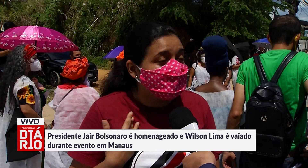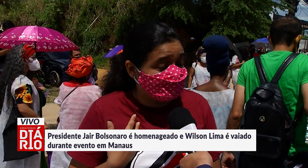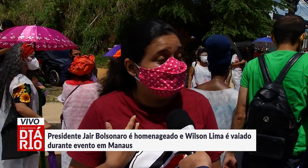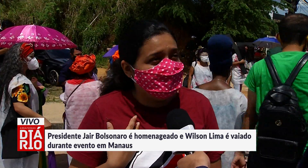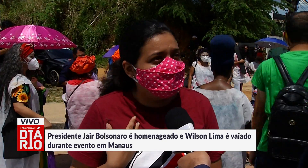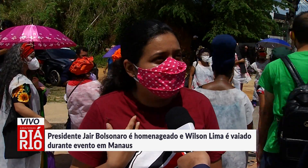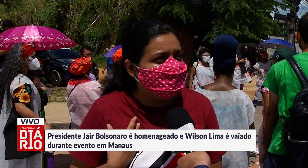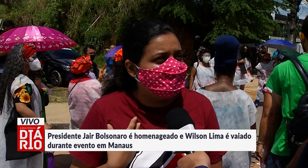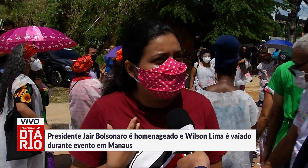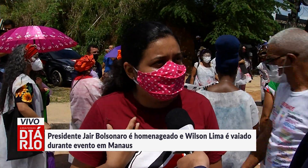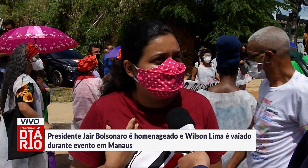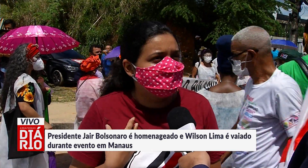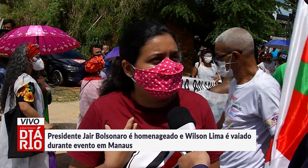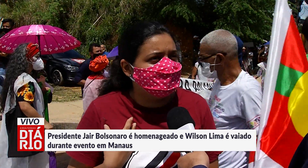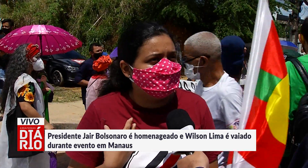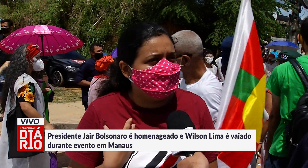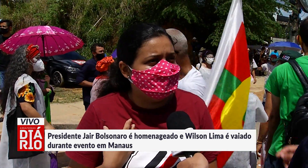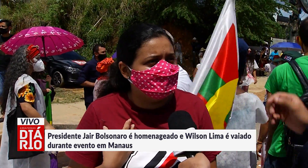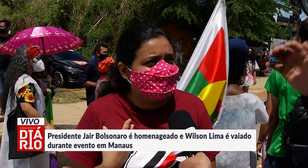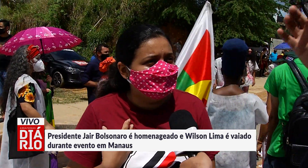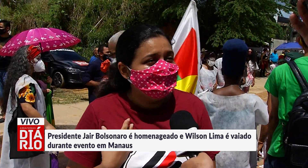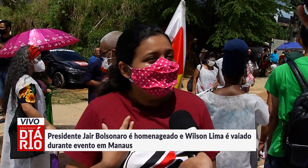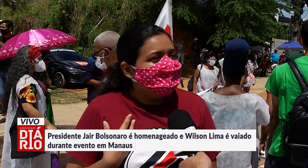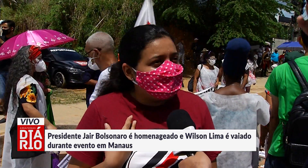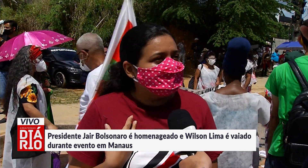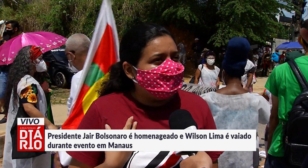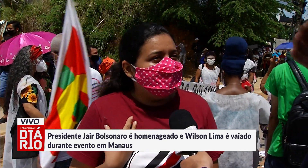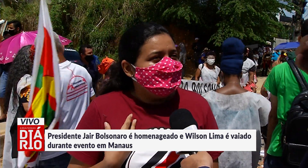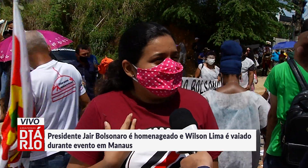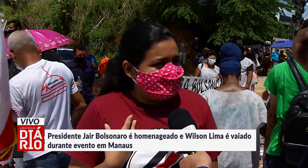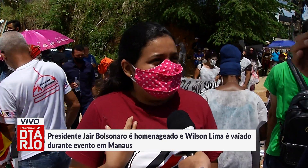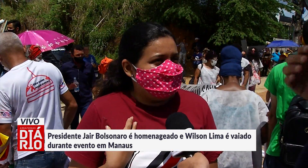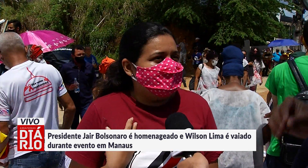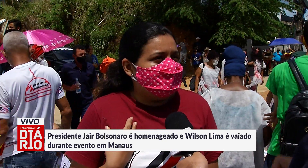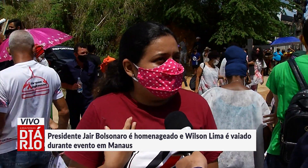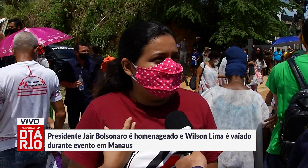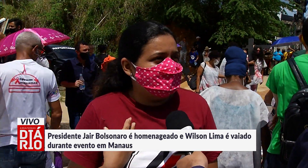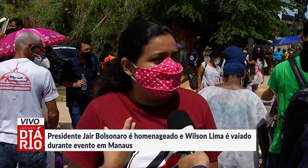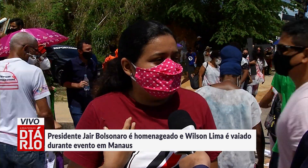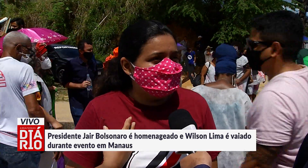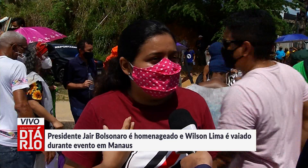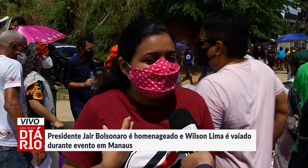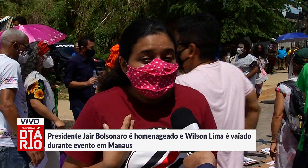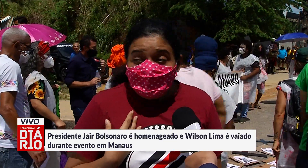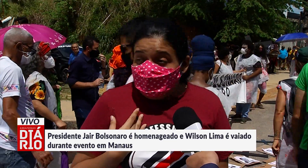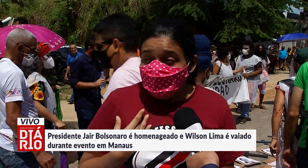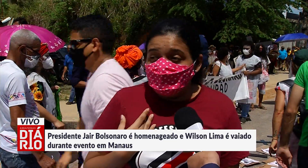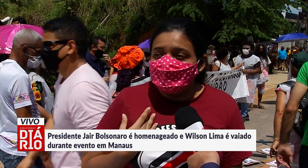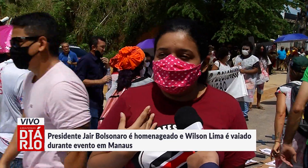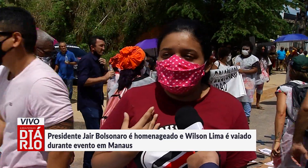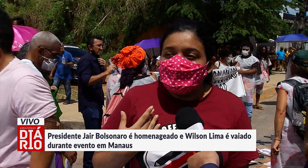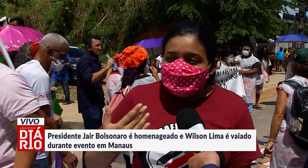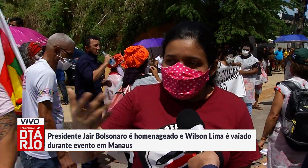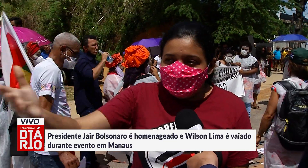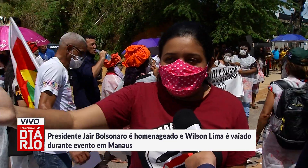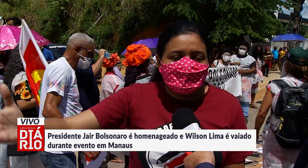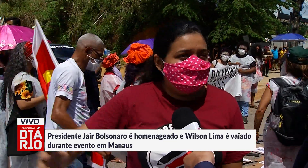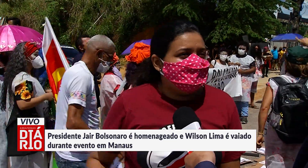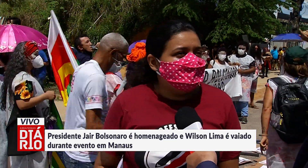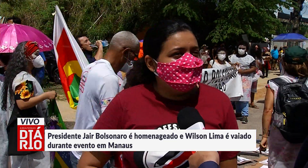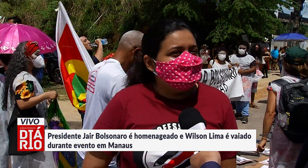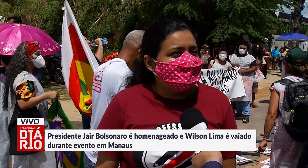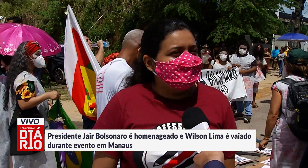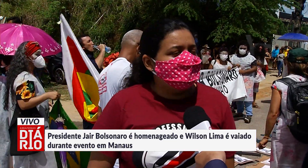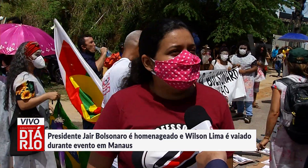isso que eu quero como professora, como trabalhadora, voltar para a sala de aula após imunização. E um dos